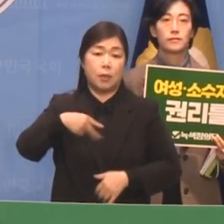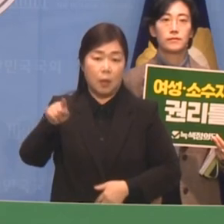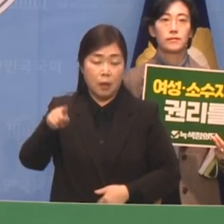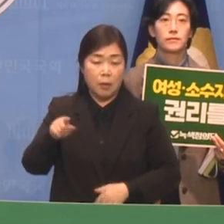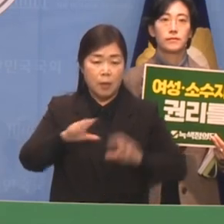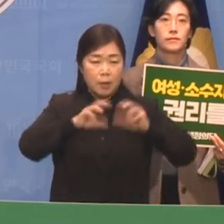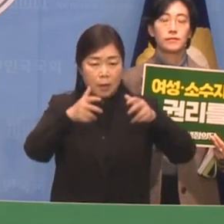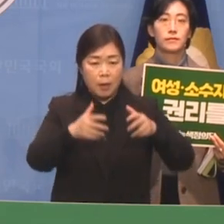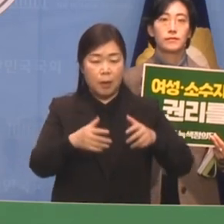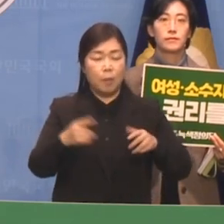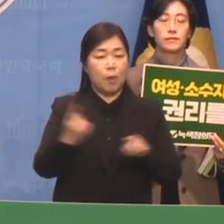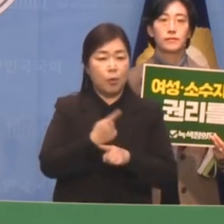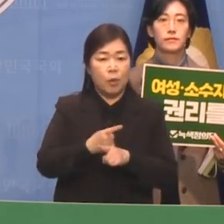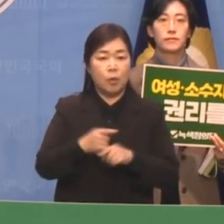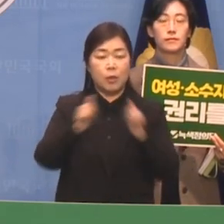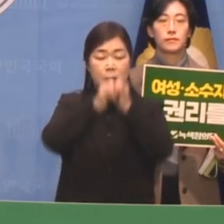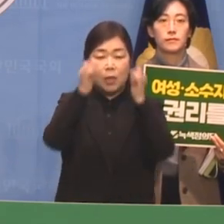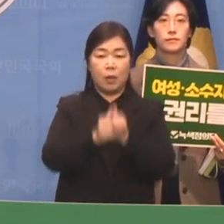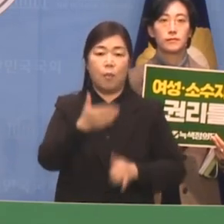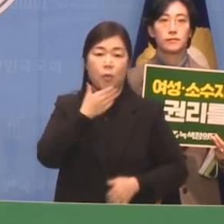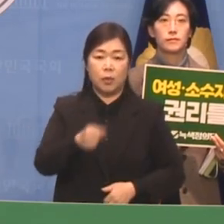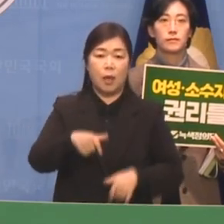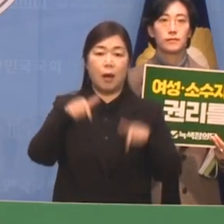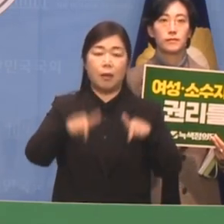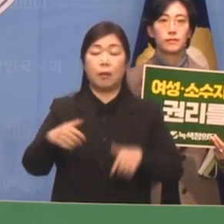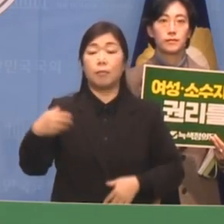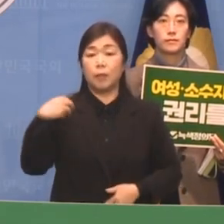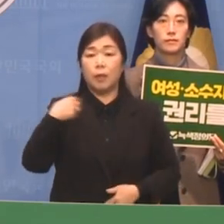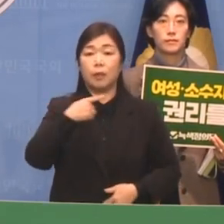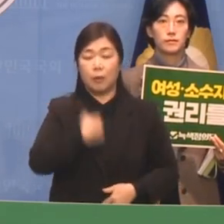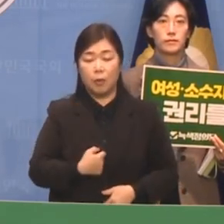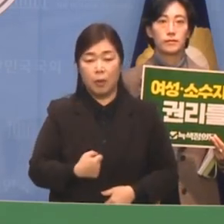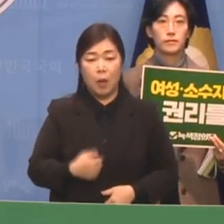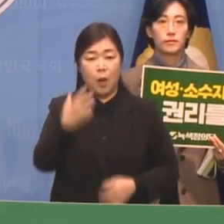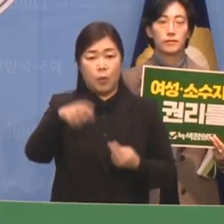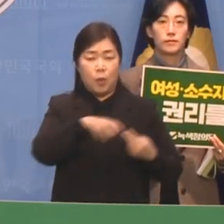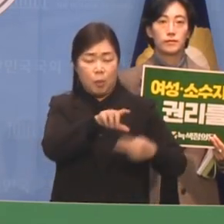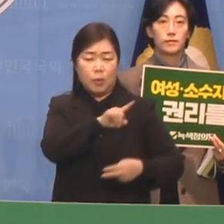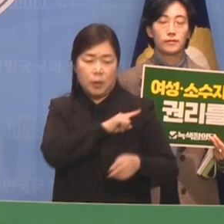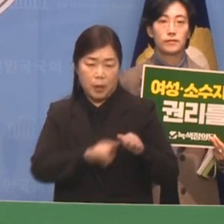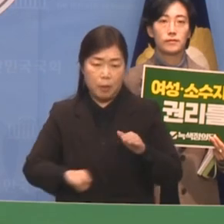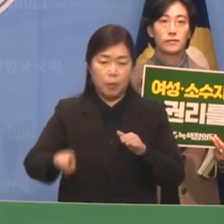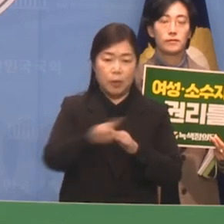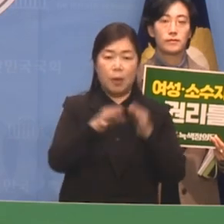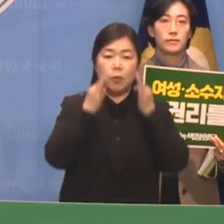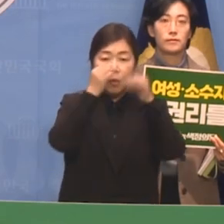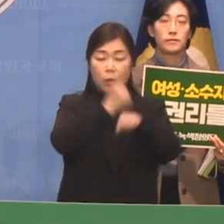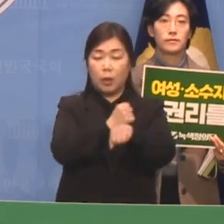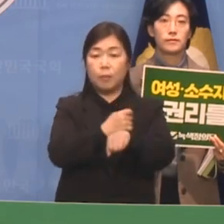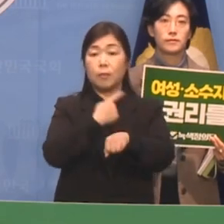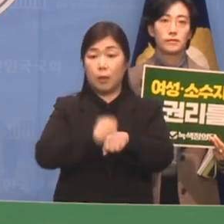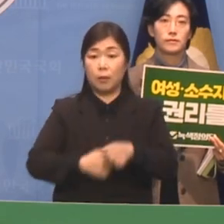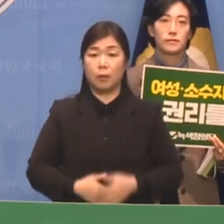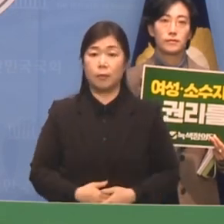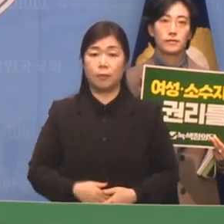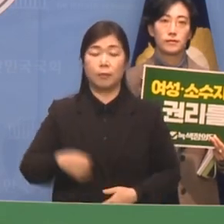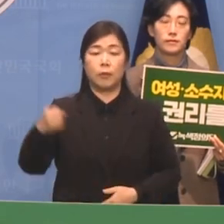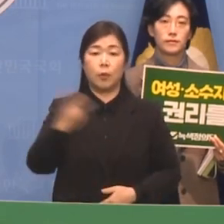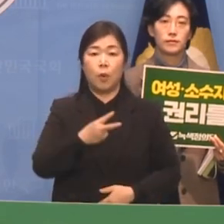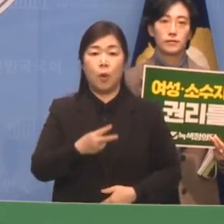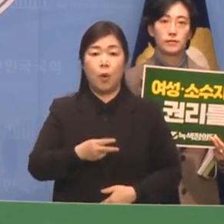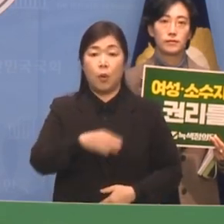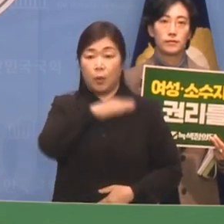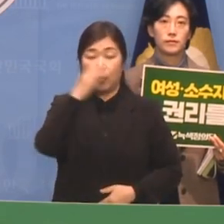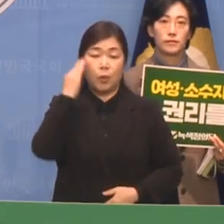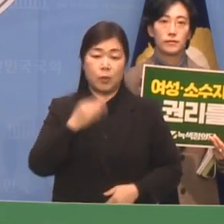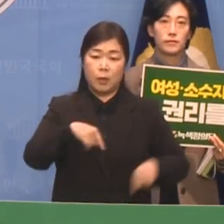사회복지사의 간사로서 이 사회의 복지와 돌봄 최일선에서 노력해왔습니다. 동시에 녹색당